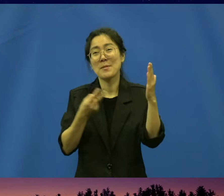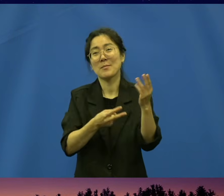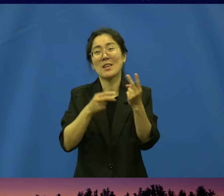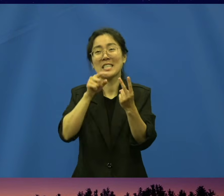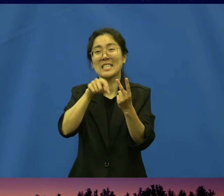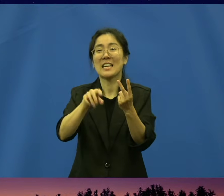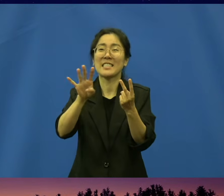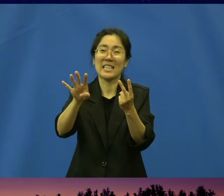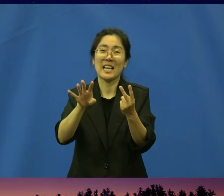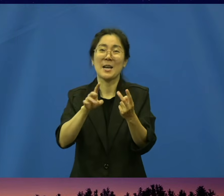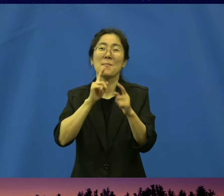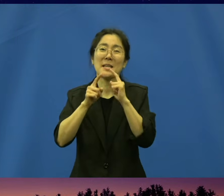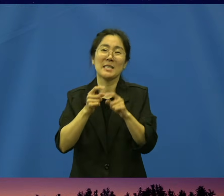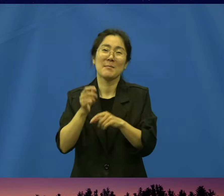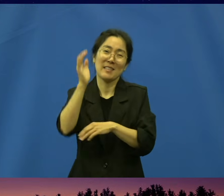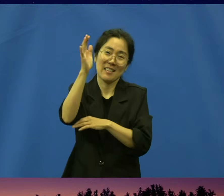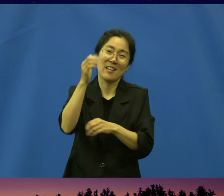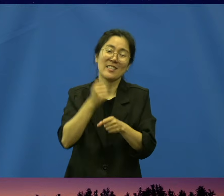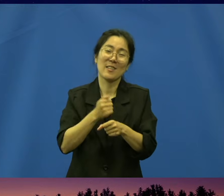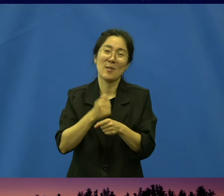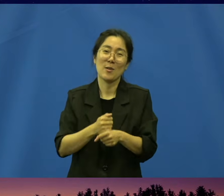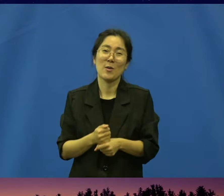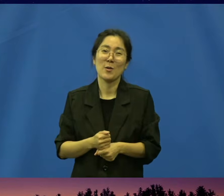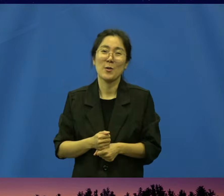중동 모슬림 나라도 여러 나라 갔고요.